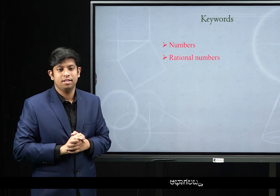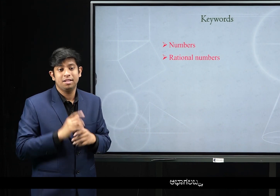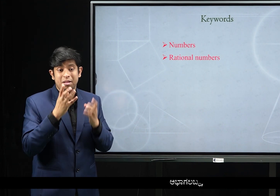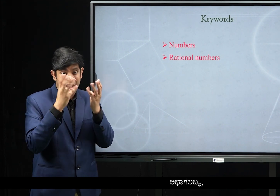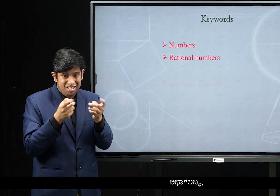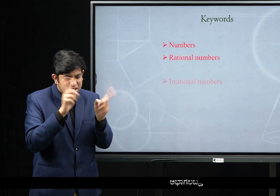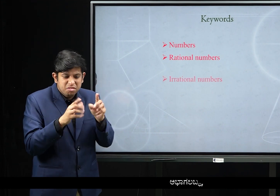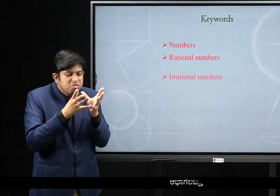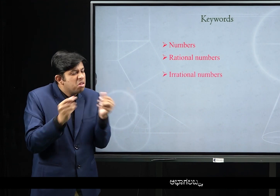ಅಭಾಗಲಬ್ಧ,